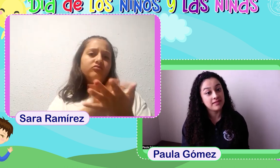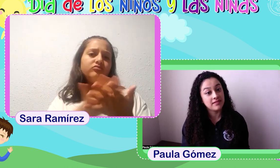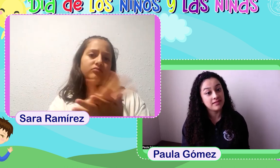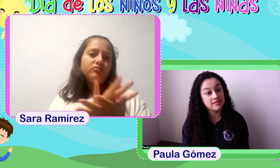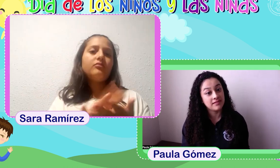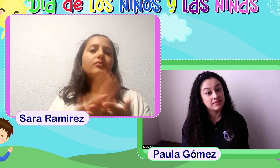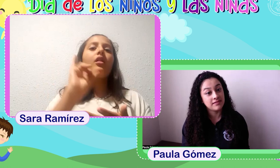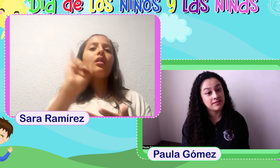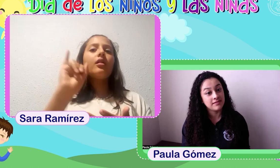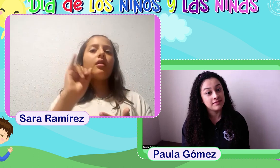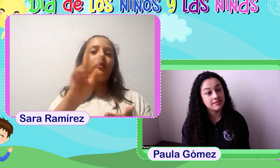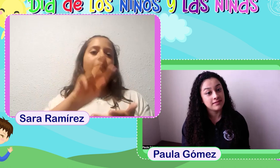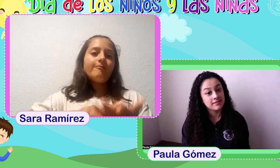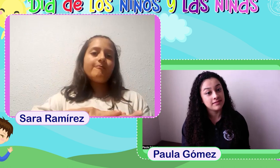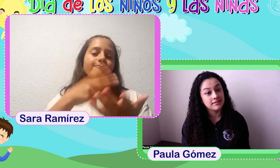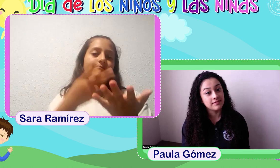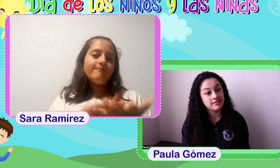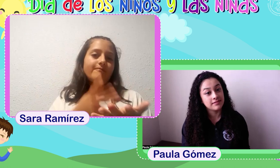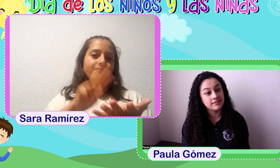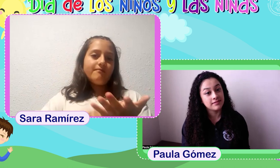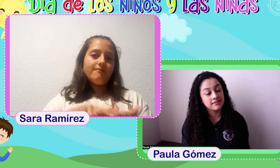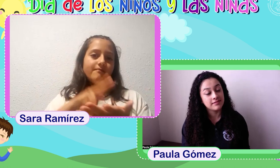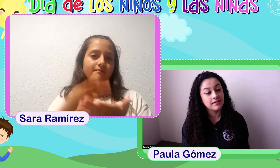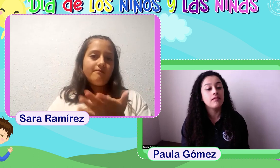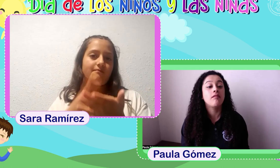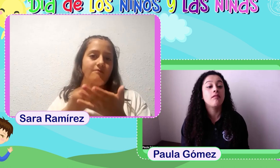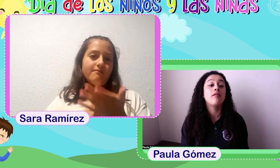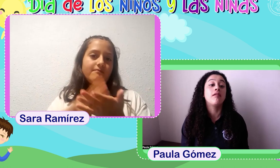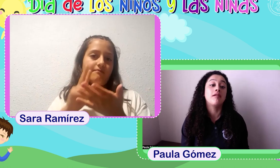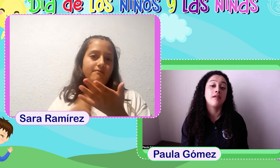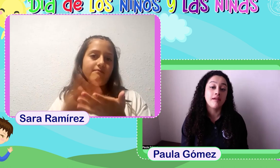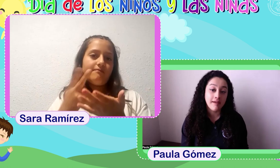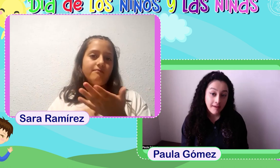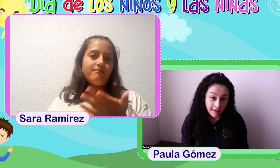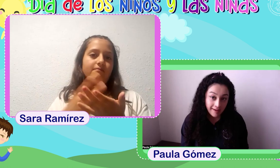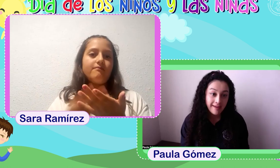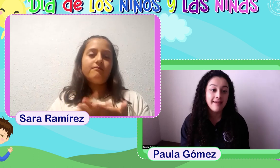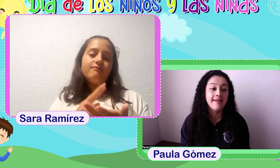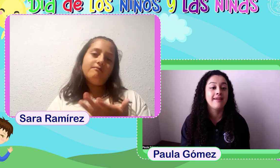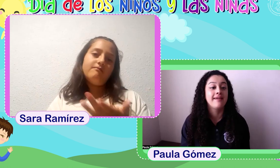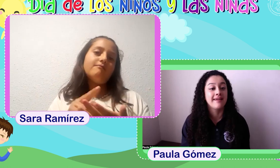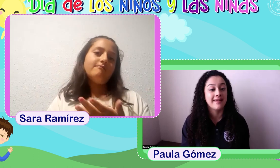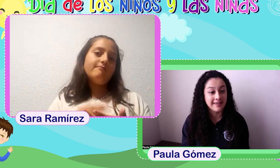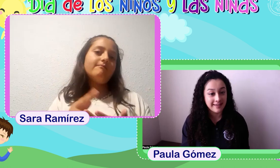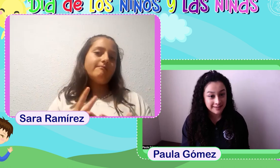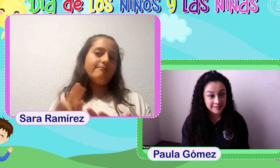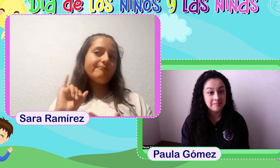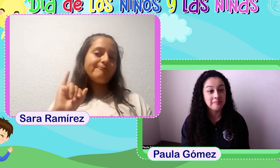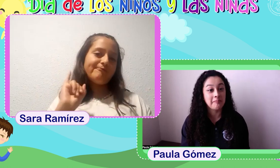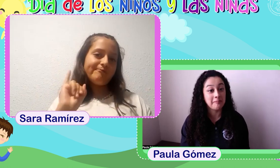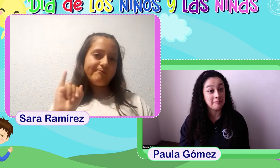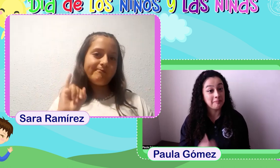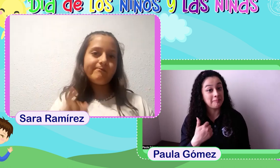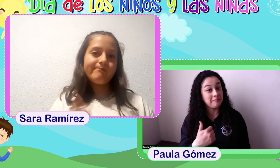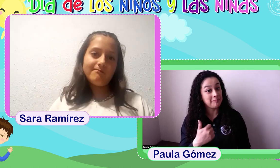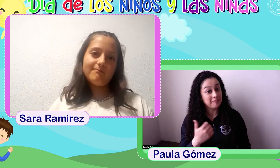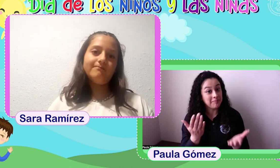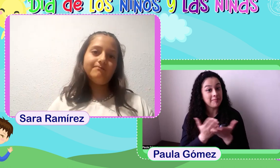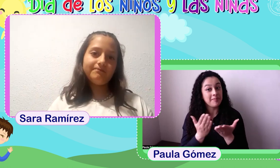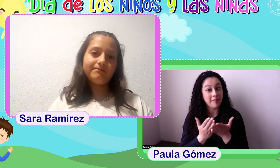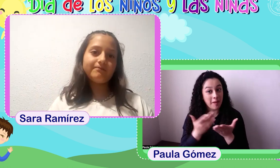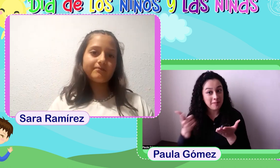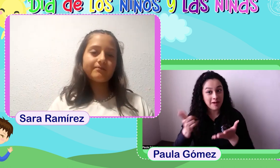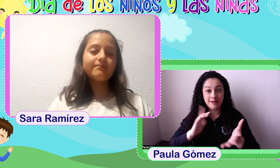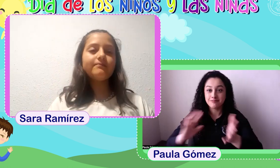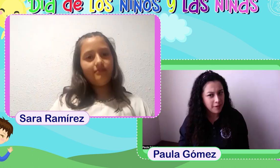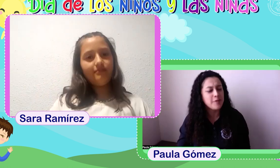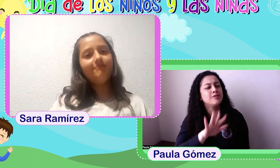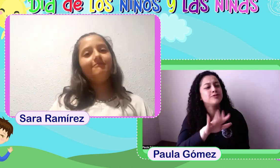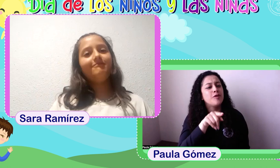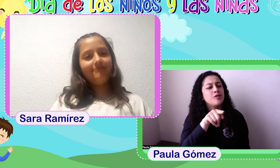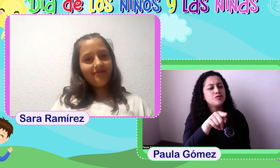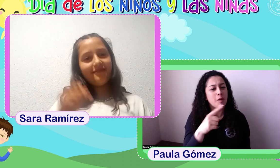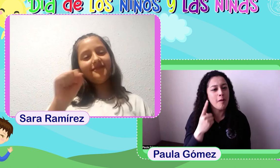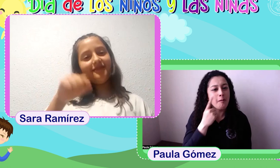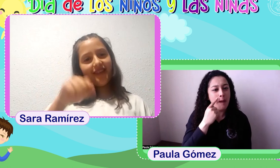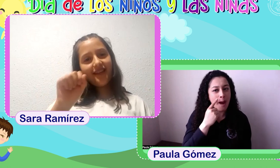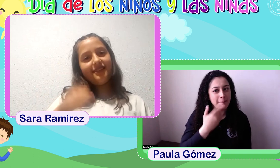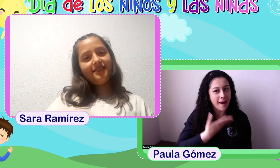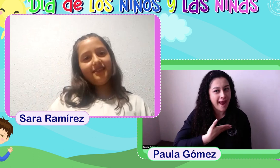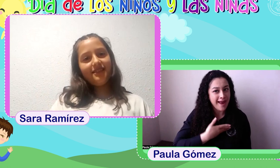Ella es la que me enseña, pero está con intérprete. Están las dos.